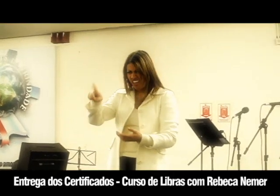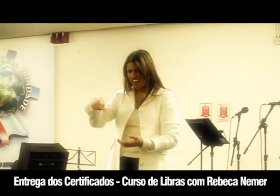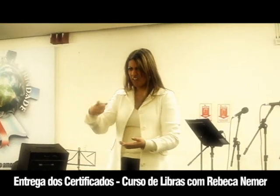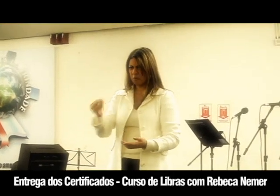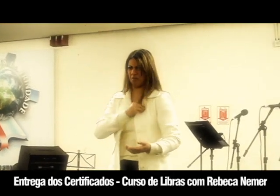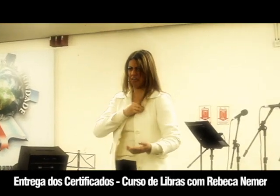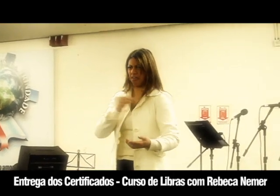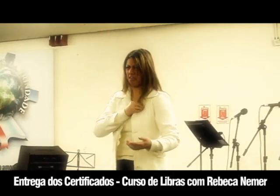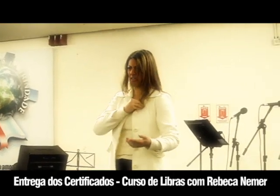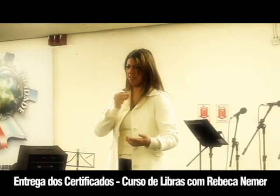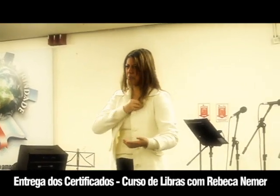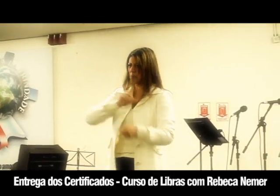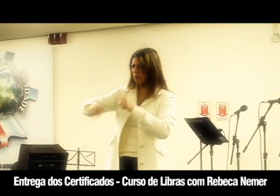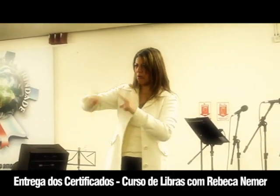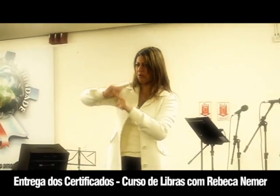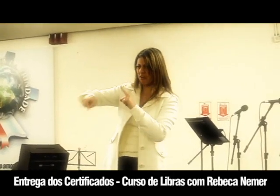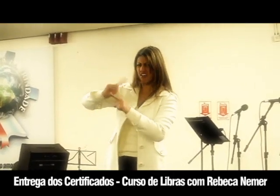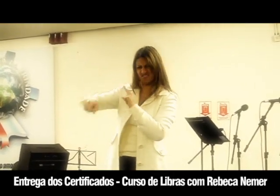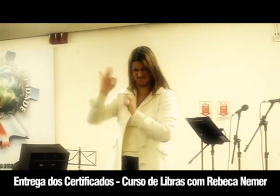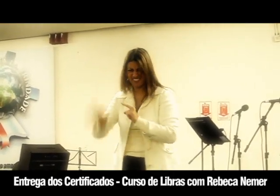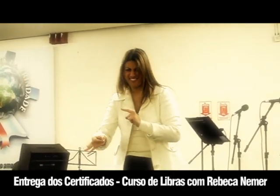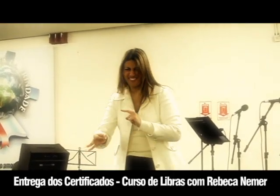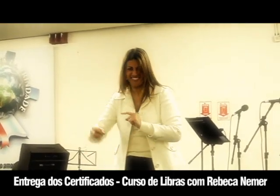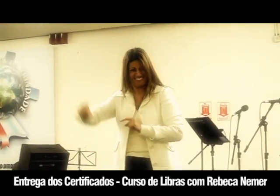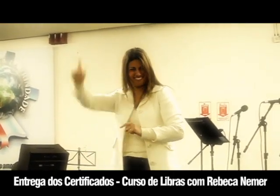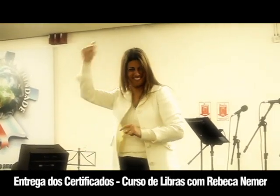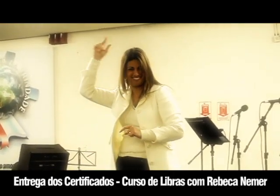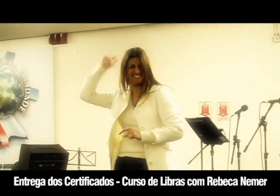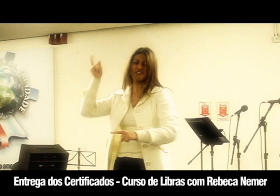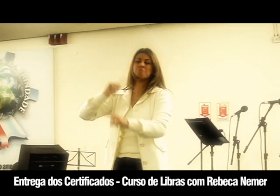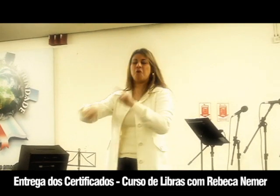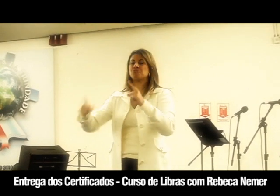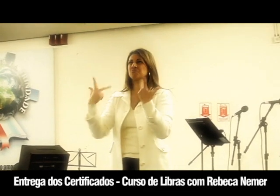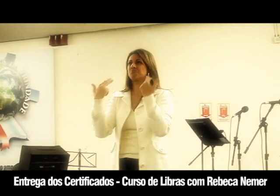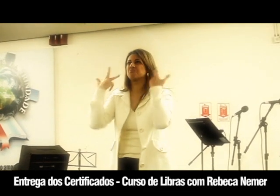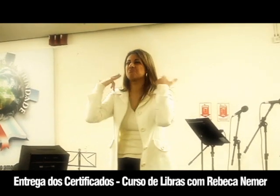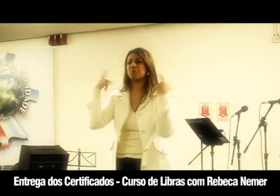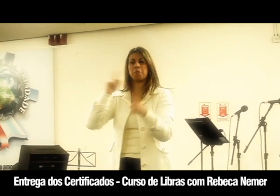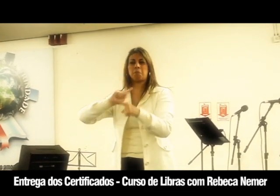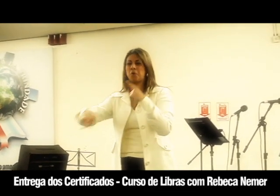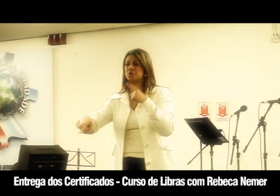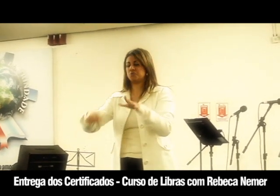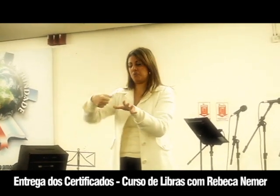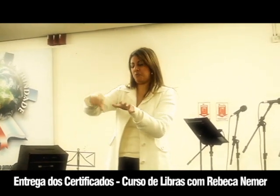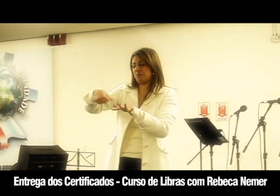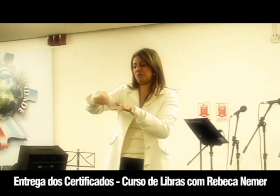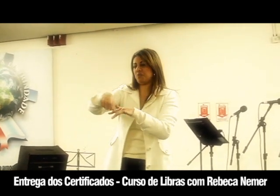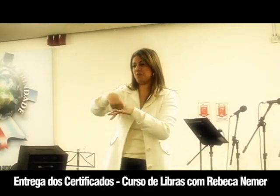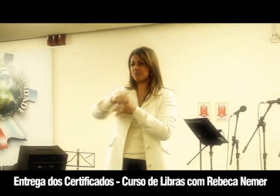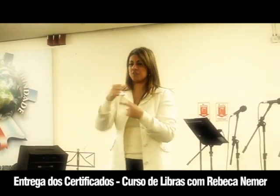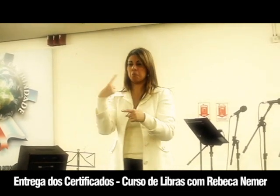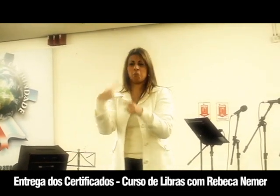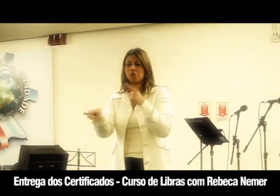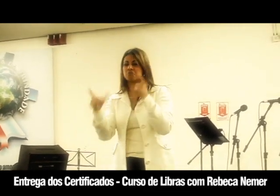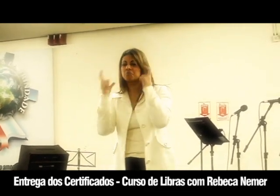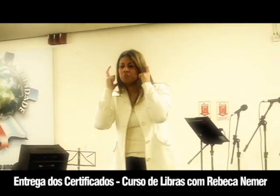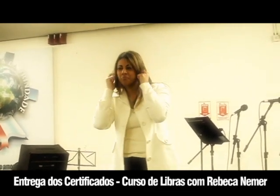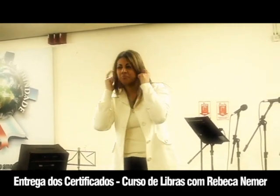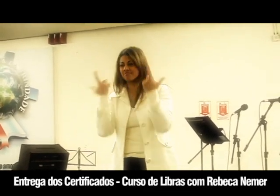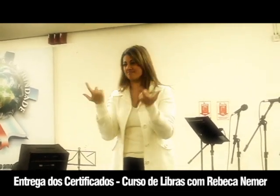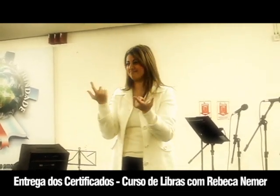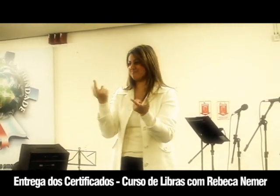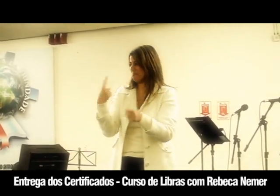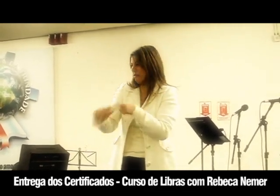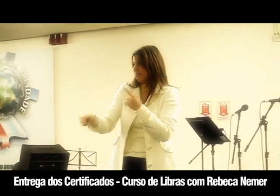a doutrina da justificação pela fé. Não tem como você olhar para a obra cabal e final de Cristo